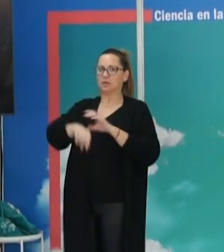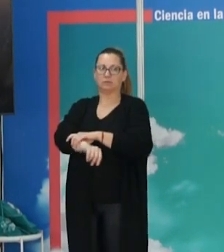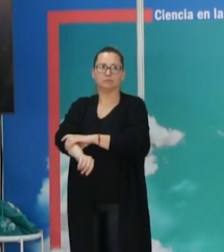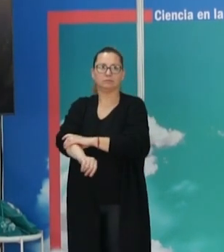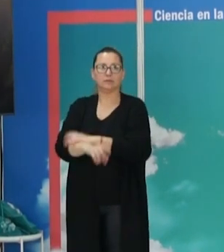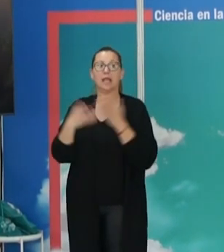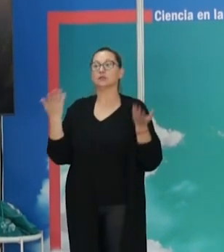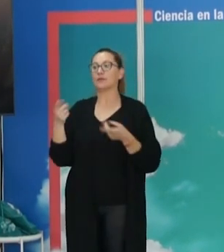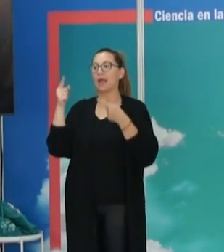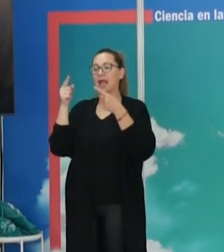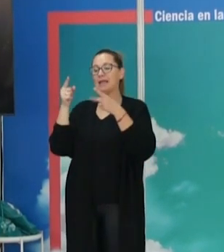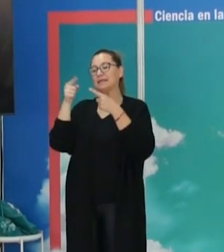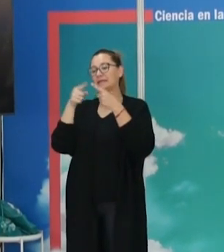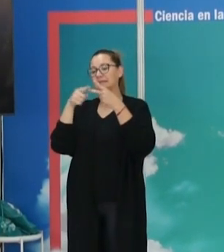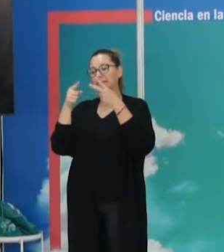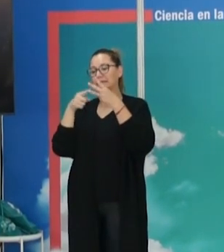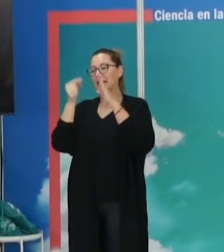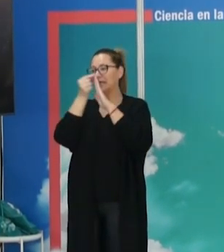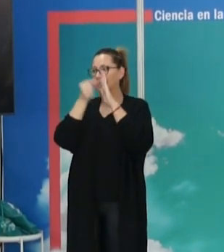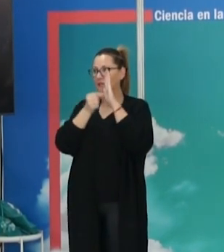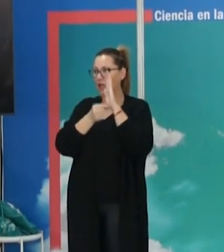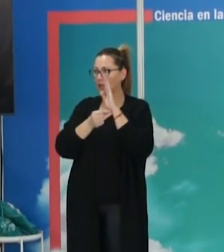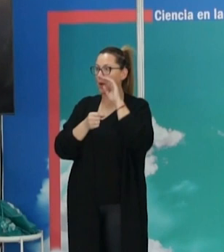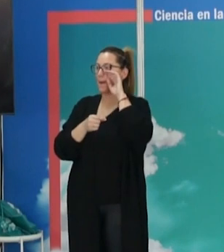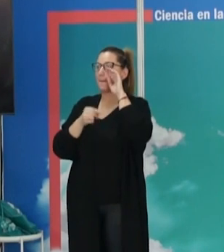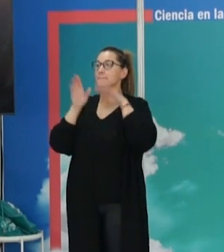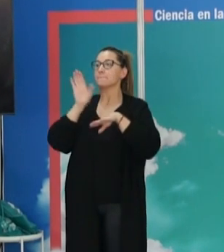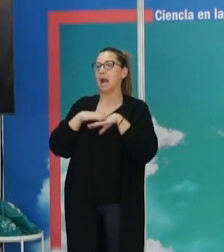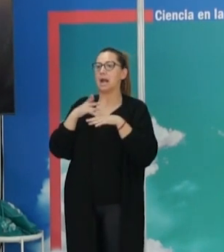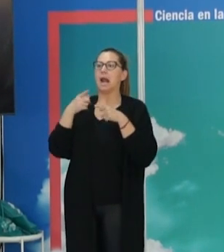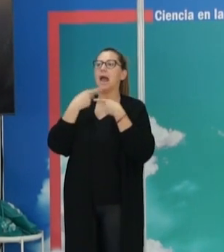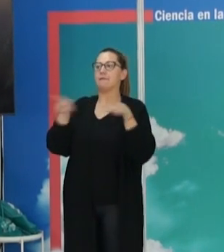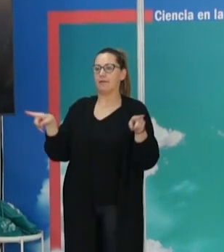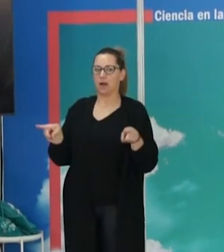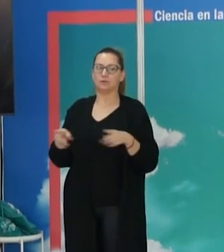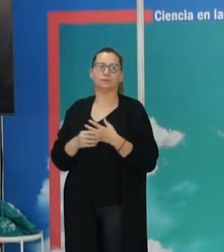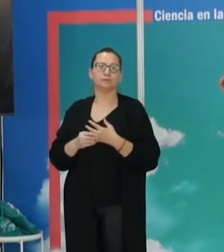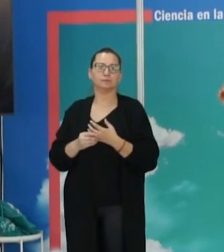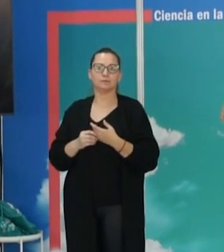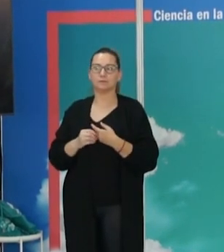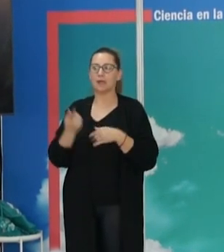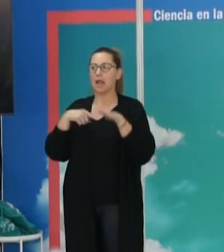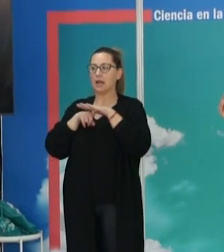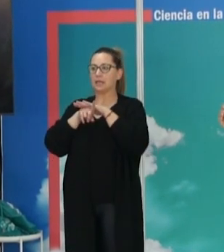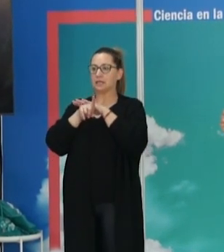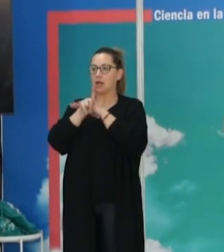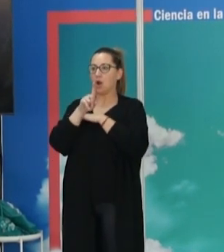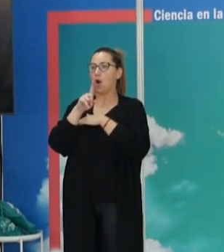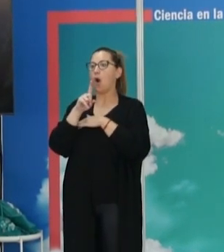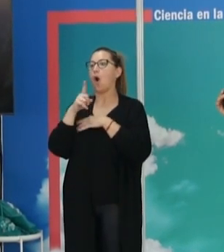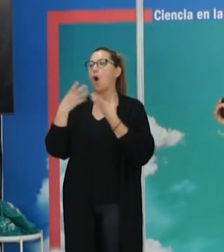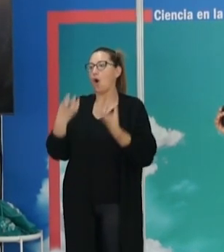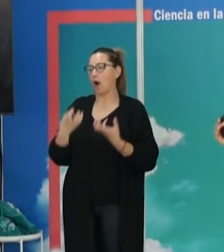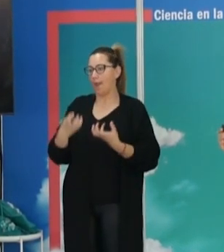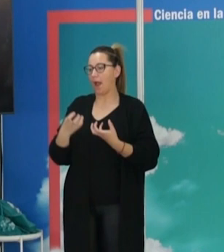para clasificar a hombres y a mujeres como tales, que son el desarrollo gonadal, el desarrollo genital